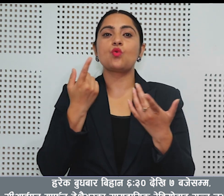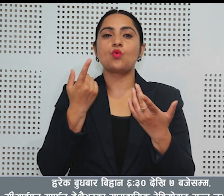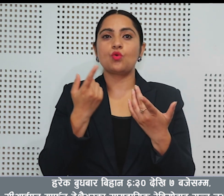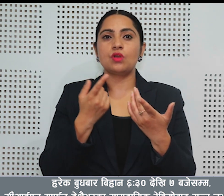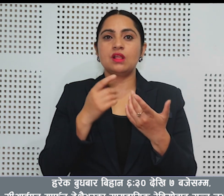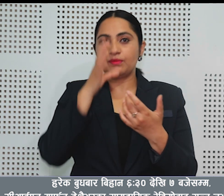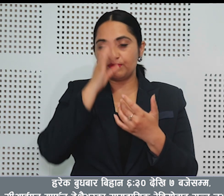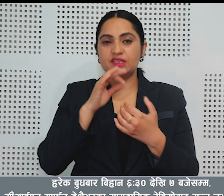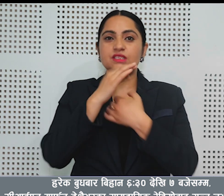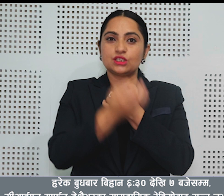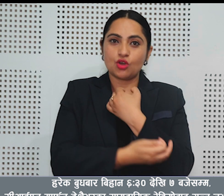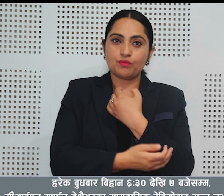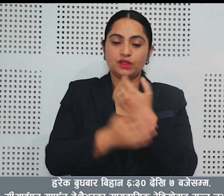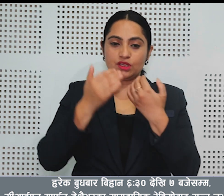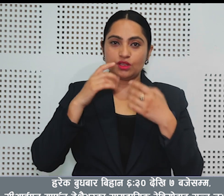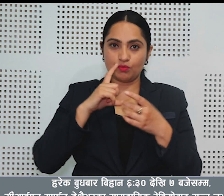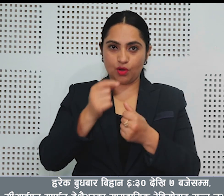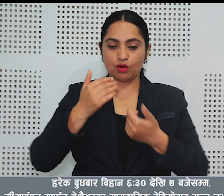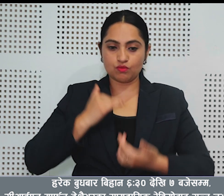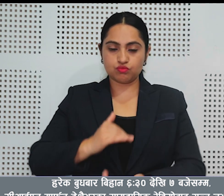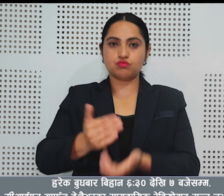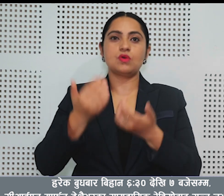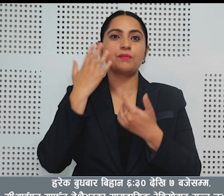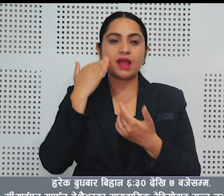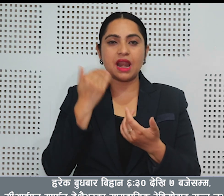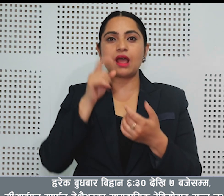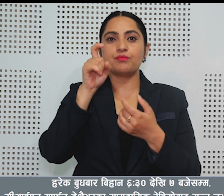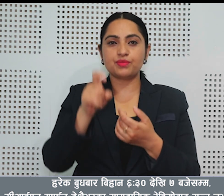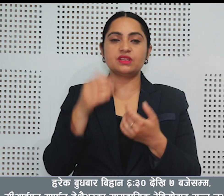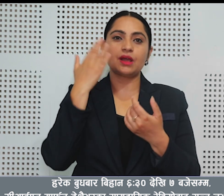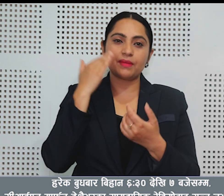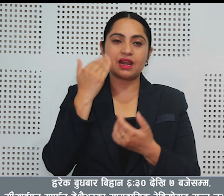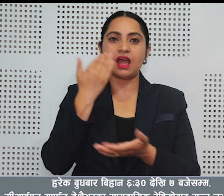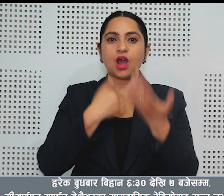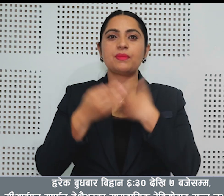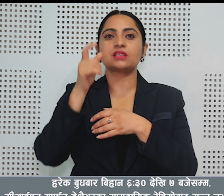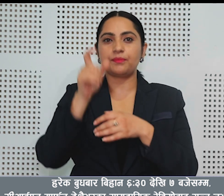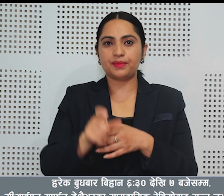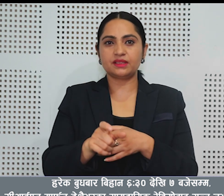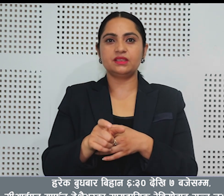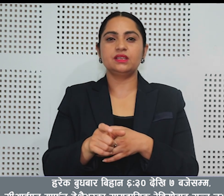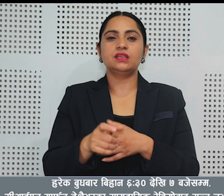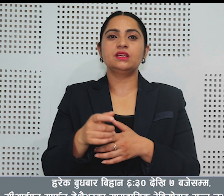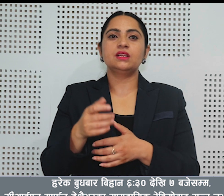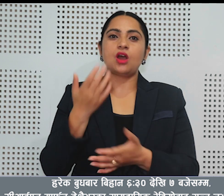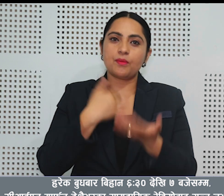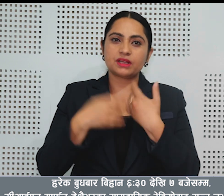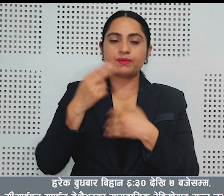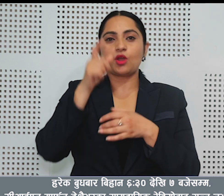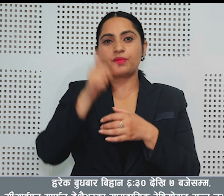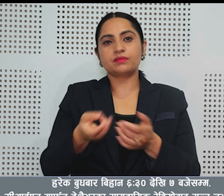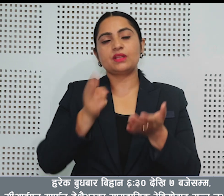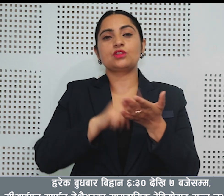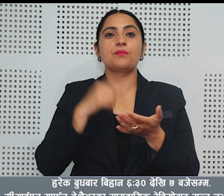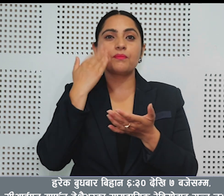विशेष गर्भवती, सुत्केरी, किशोरी, वृद्ध महिला, अपाङ्गता भएका व्यक्तिमा नि अझ